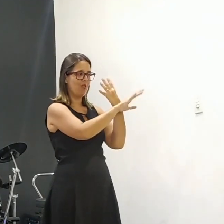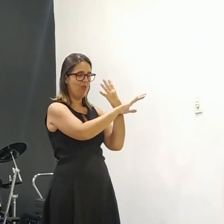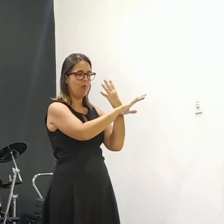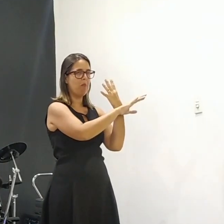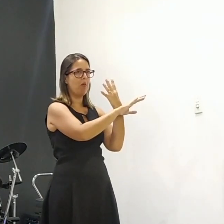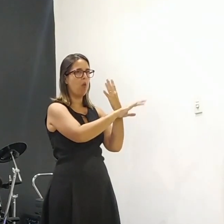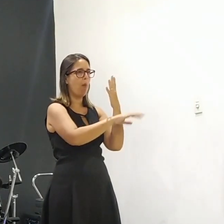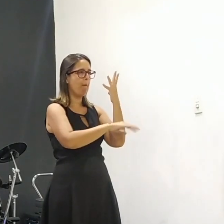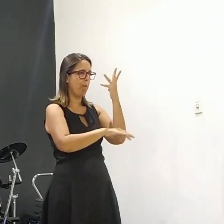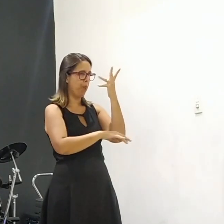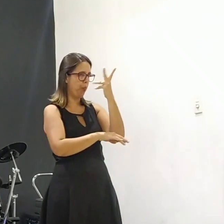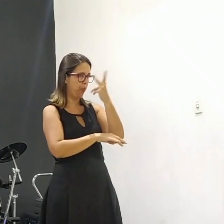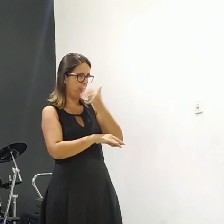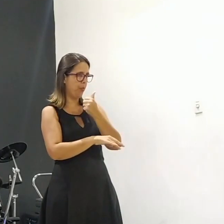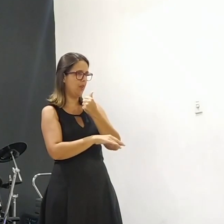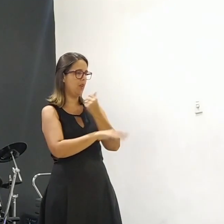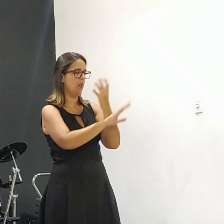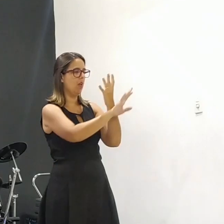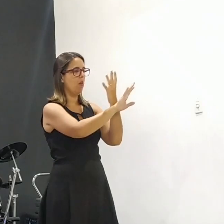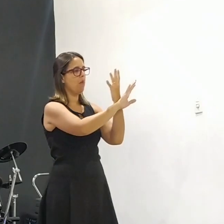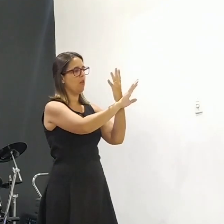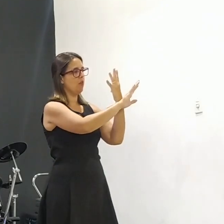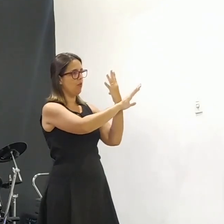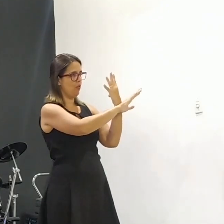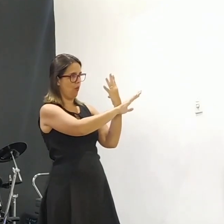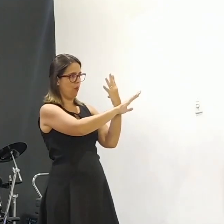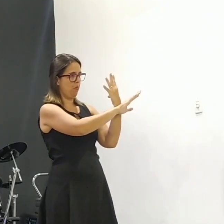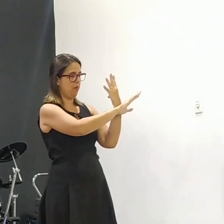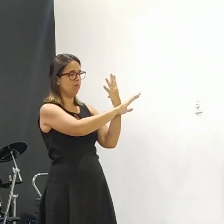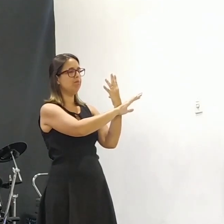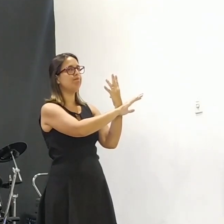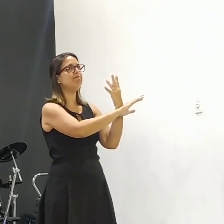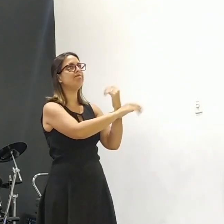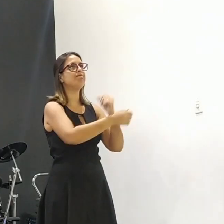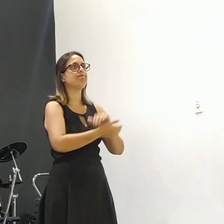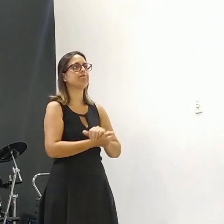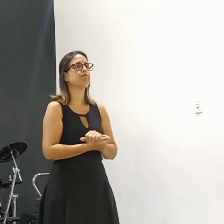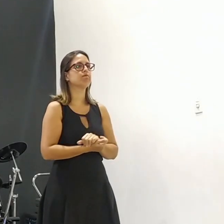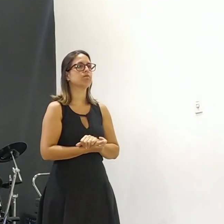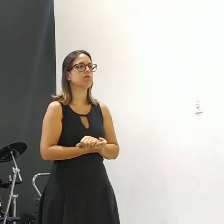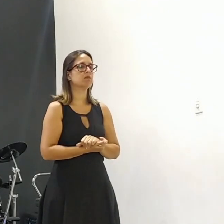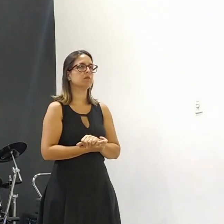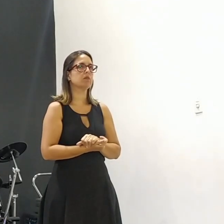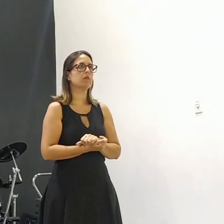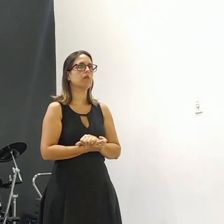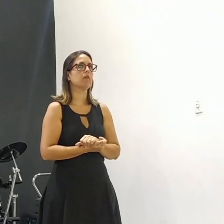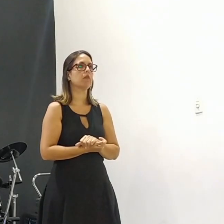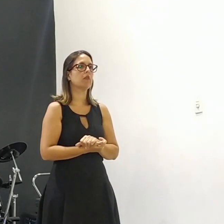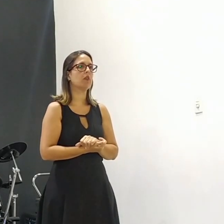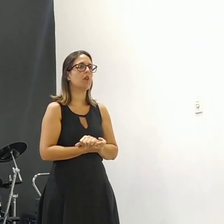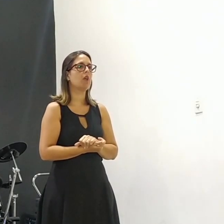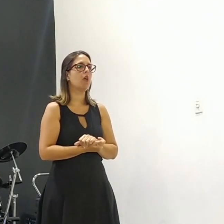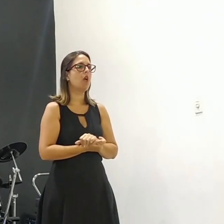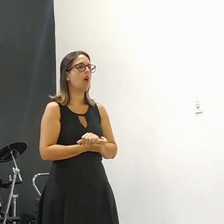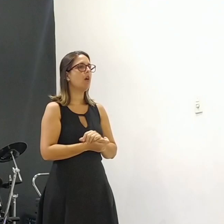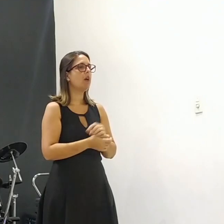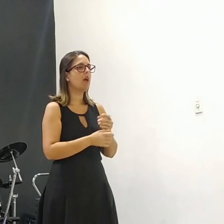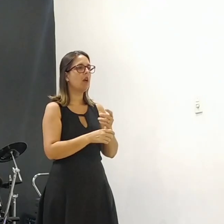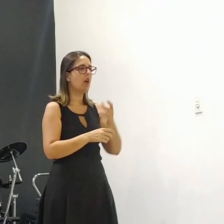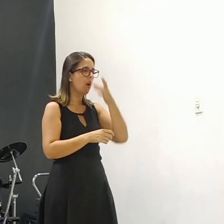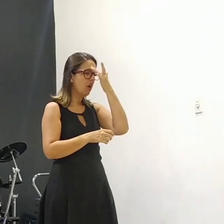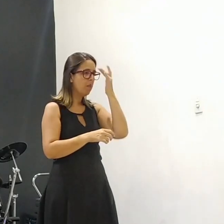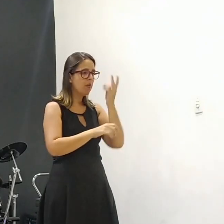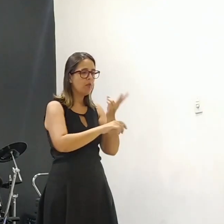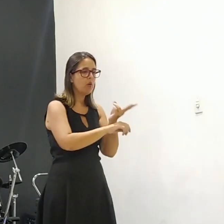frondosa dá sombra, e a sombra é o lugar onde os cansados procuram para